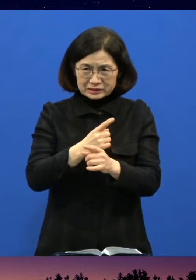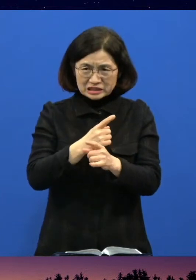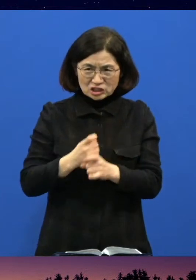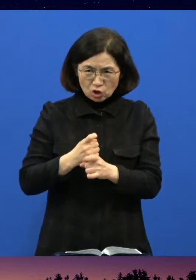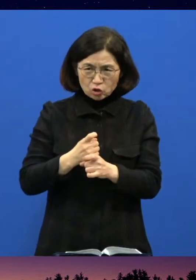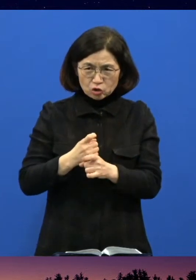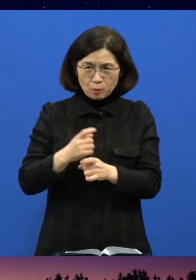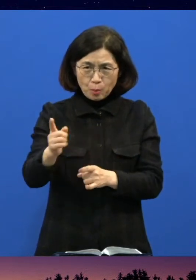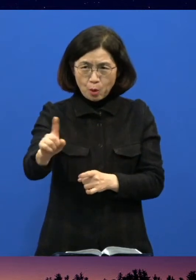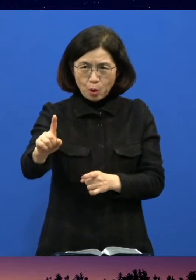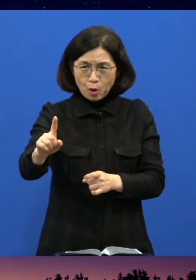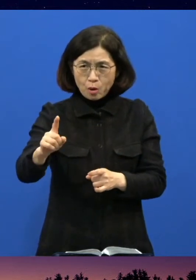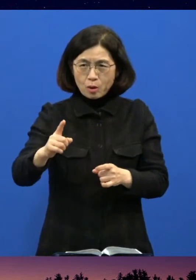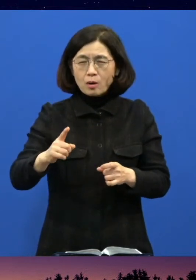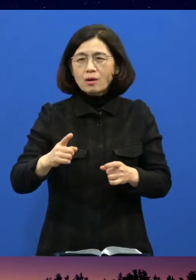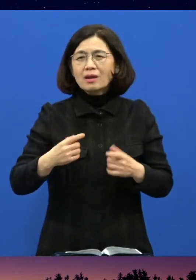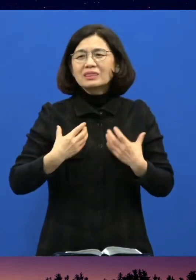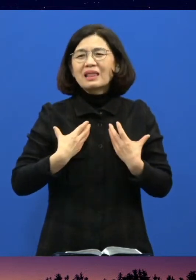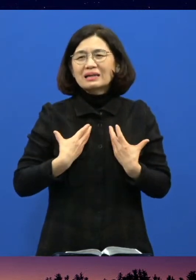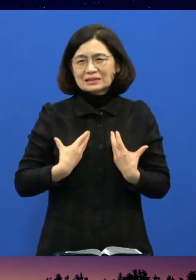낙심하면 어때요? 포기하는 거죠.